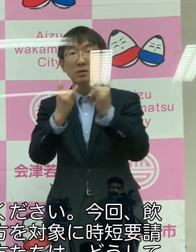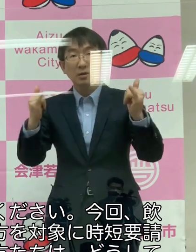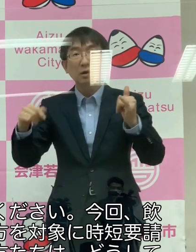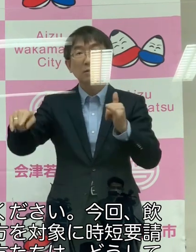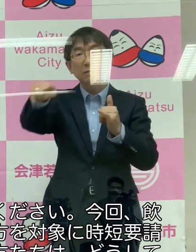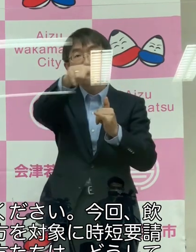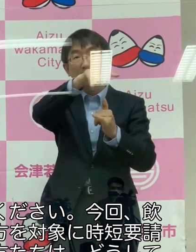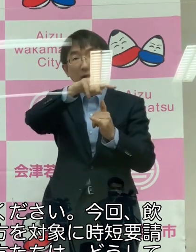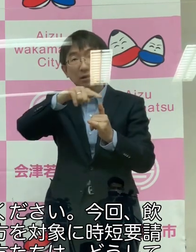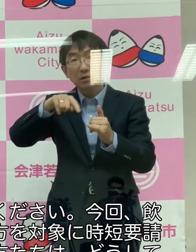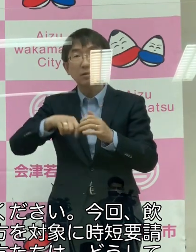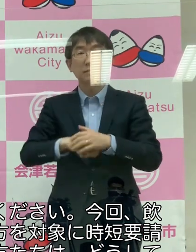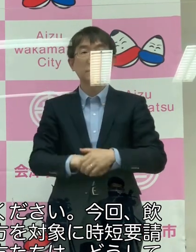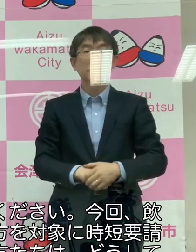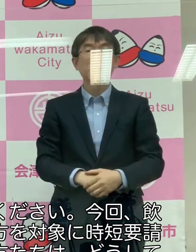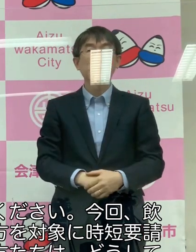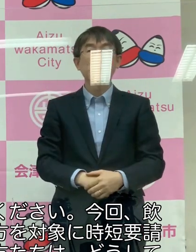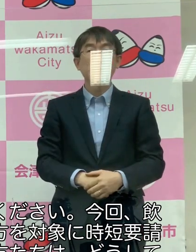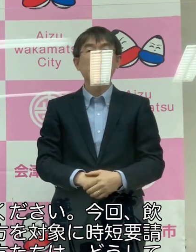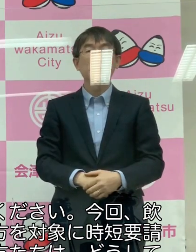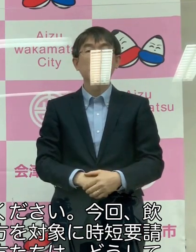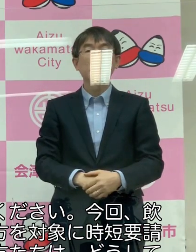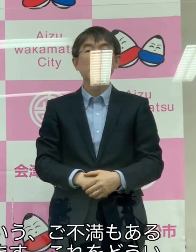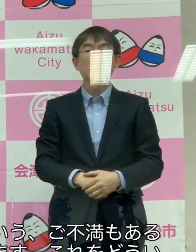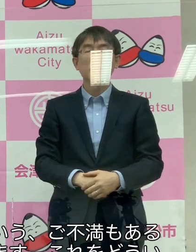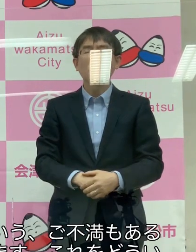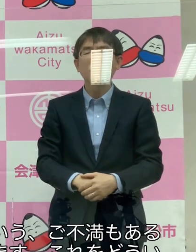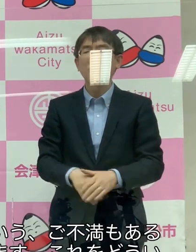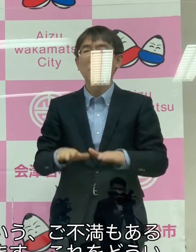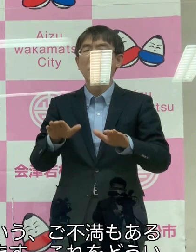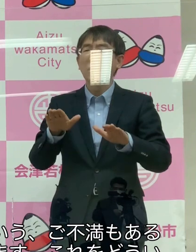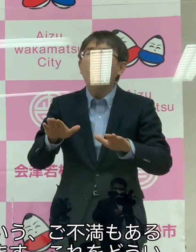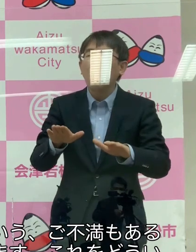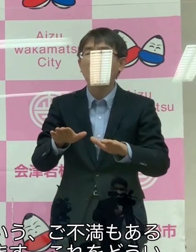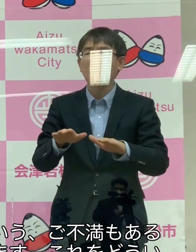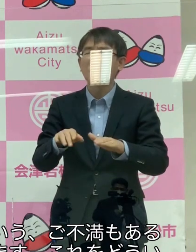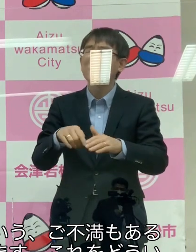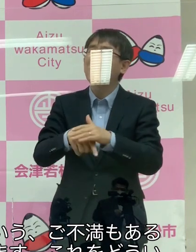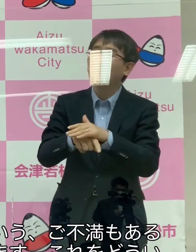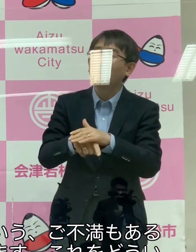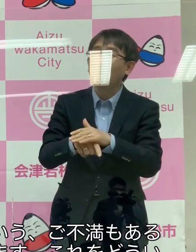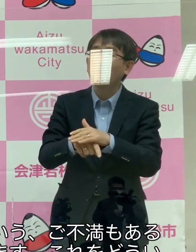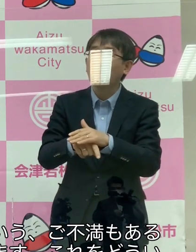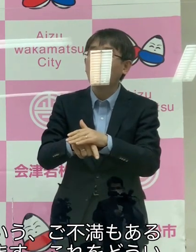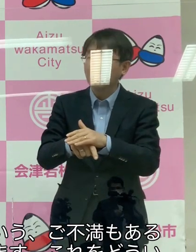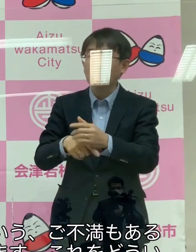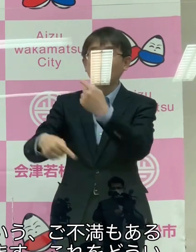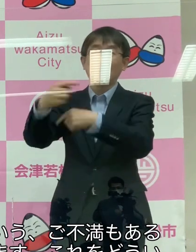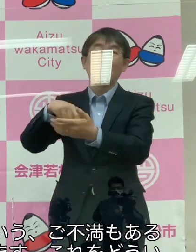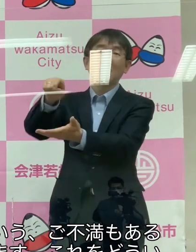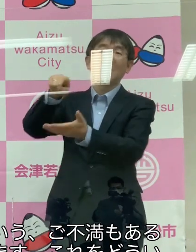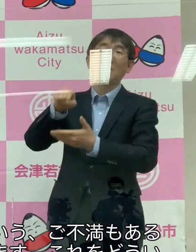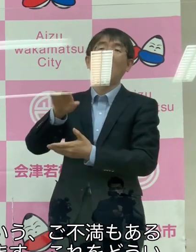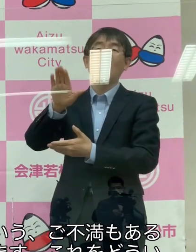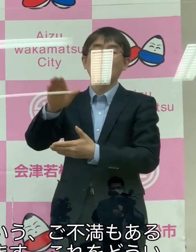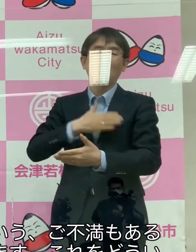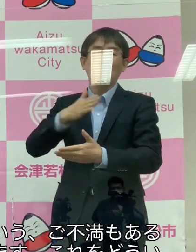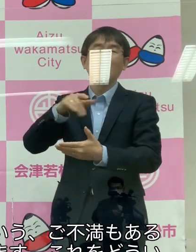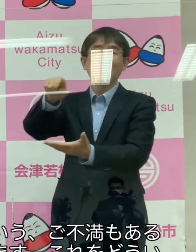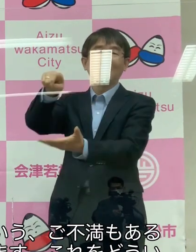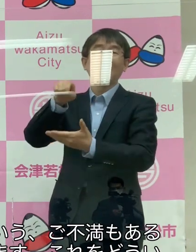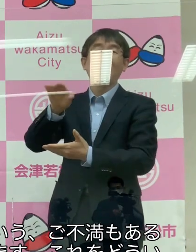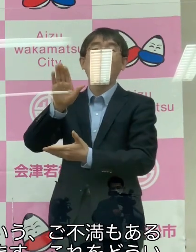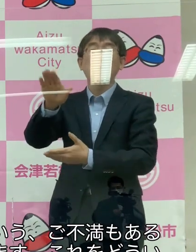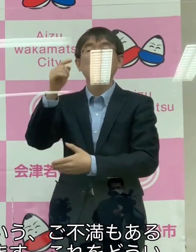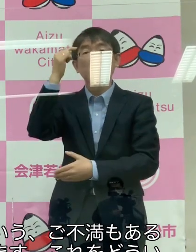ちは、 はい、 どうしてなんだろうと、また厳しくさらに厳しくなるという、まあ、ご不満もあるんじゃないか